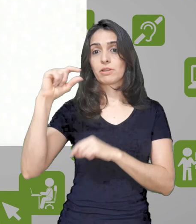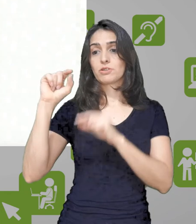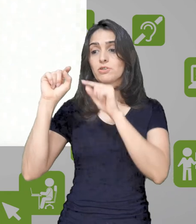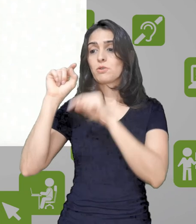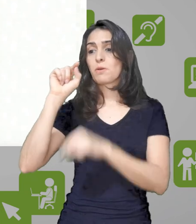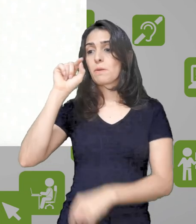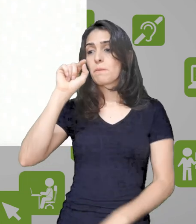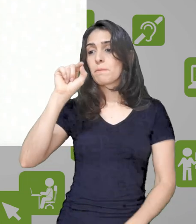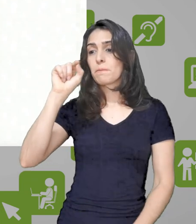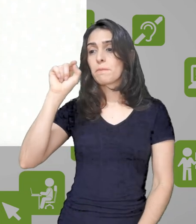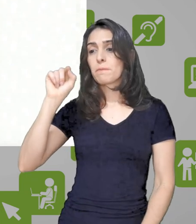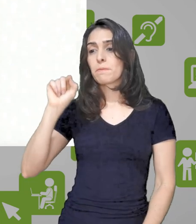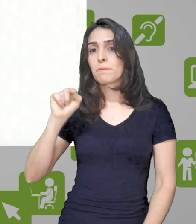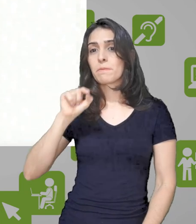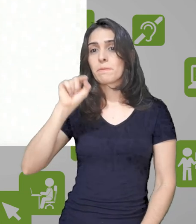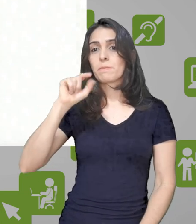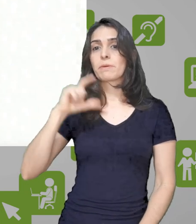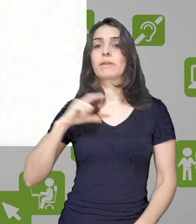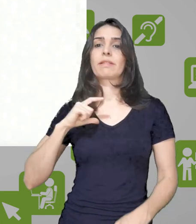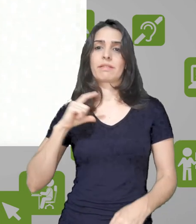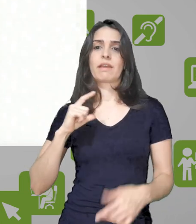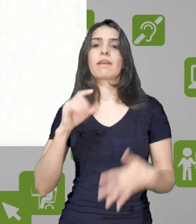adequada. Então, eu vou salvar.